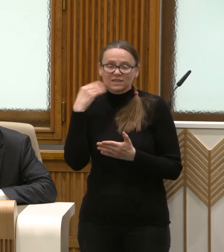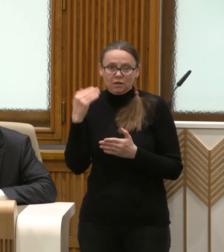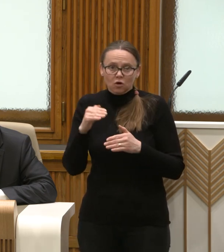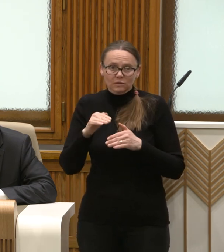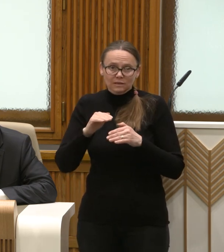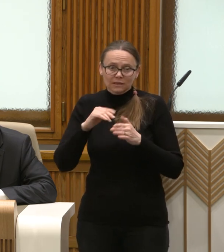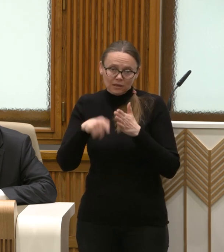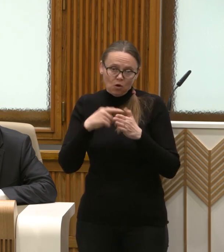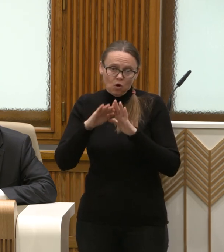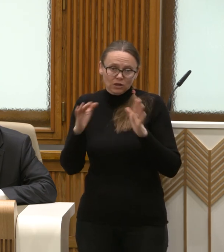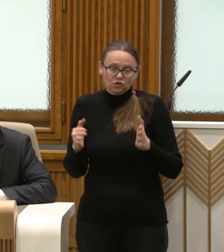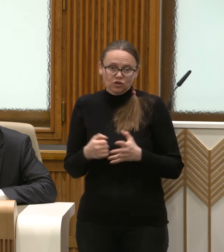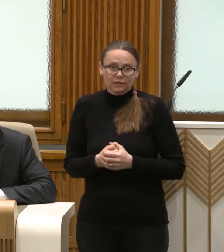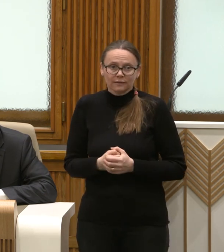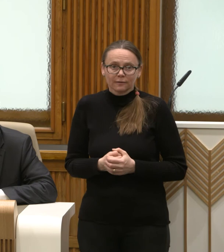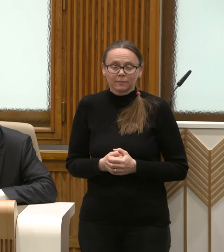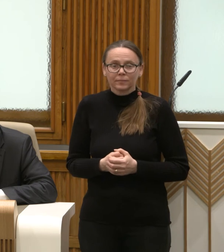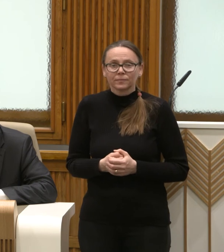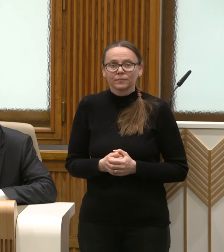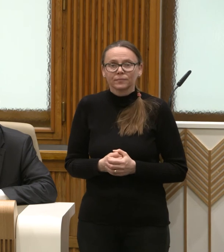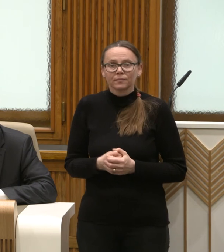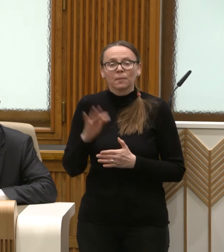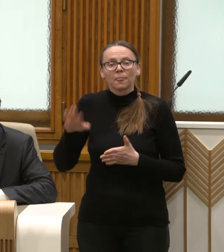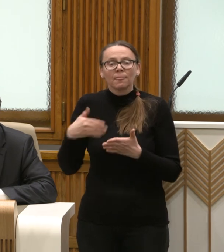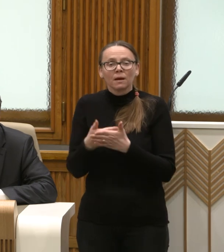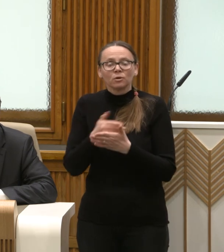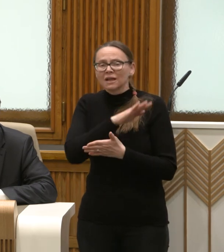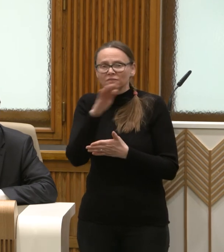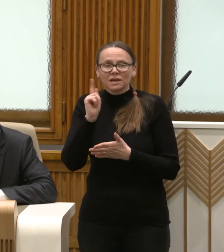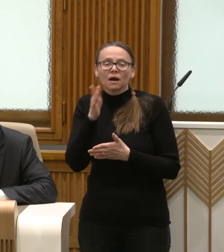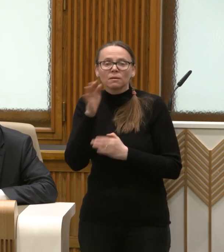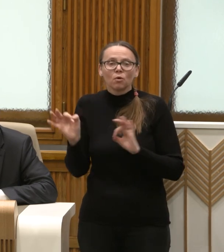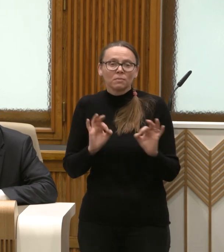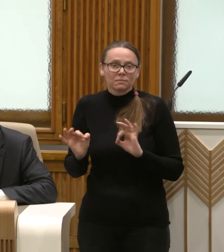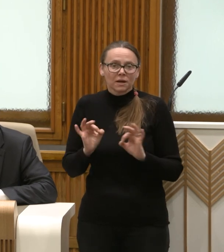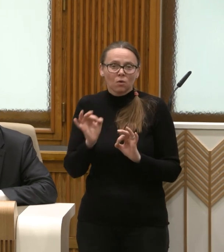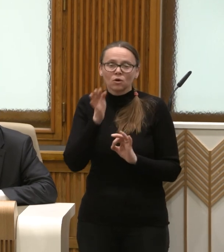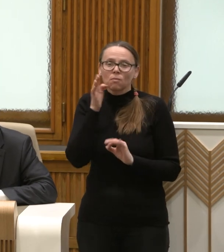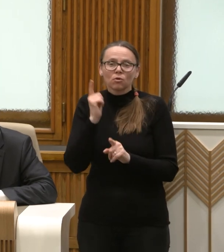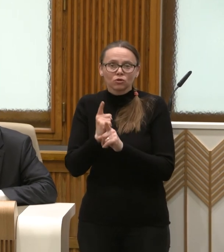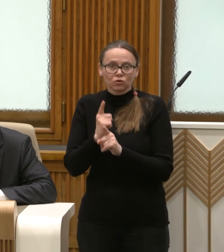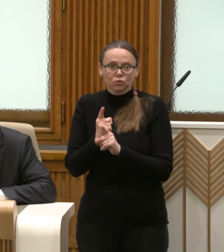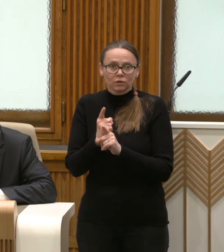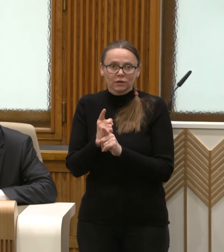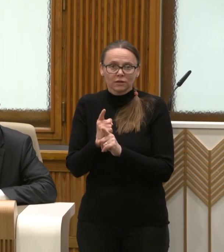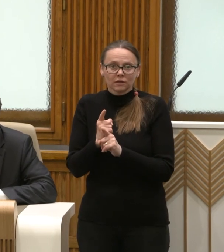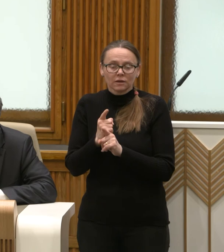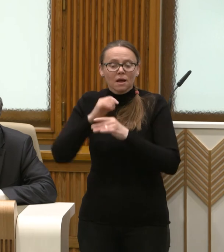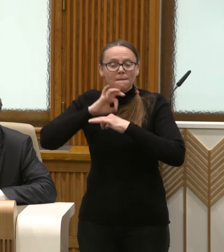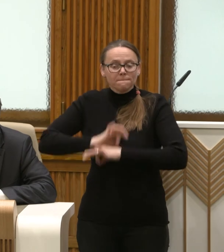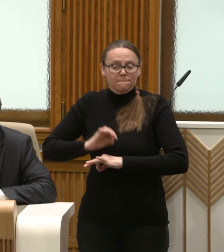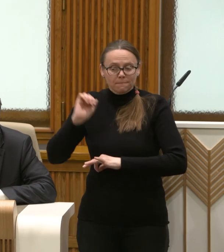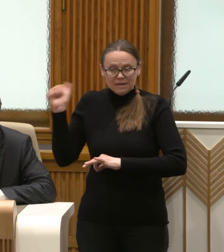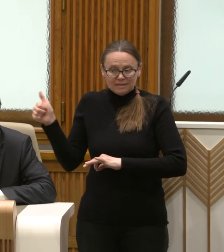količini. In pravi na podlagi vsega, kar bo pripravljeno, bodo tudi, kot je predsednik